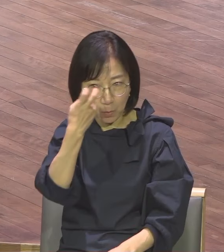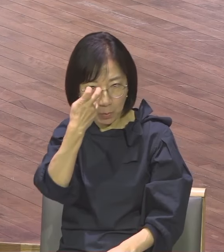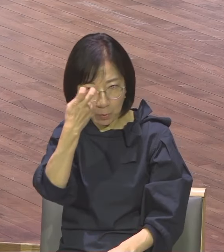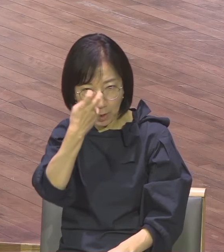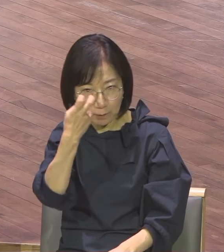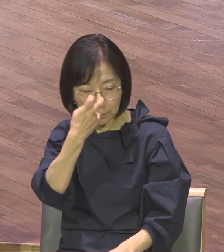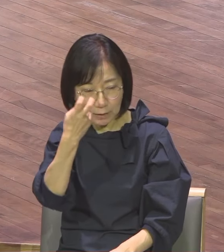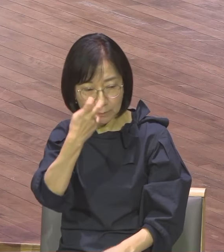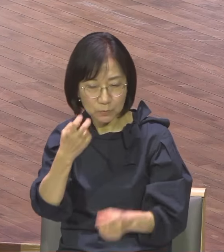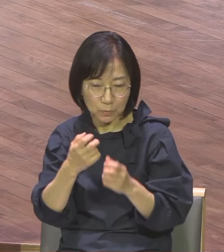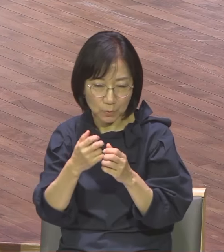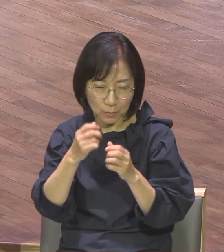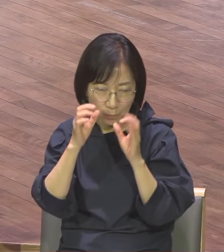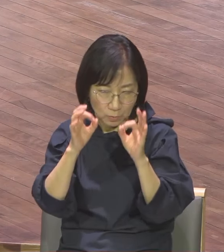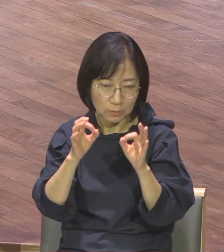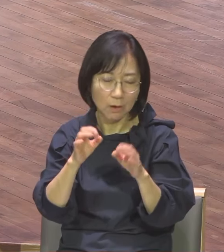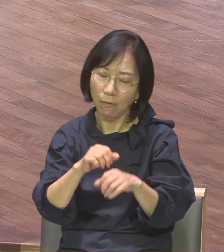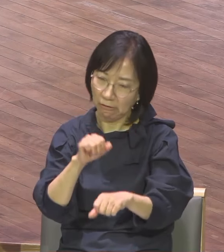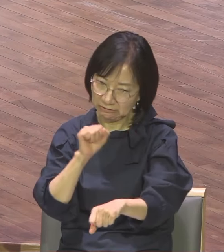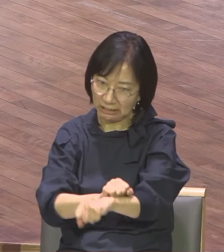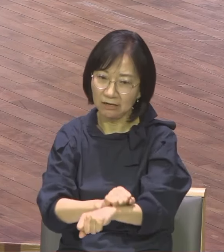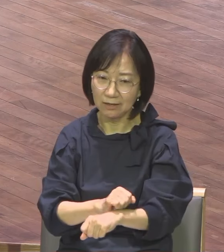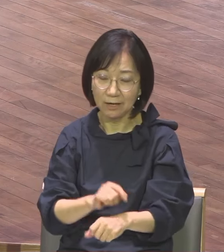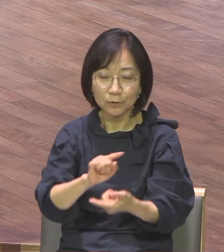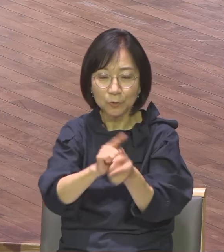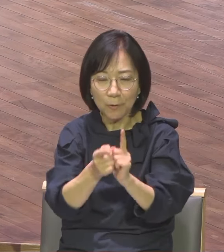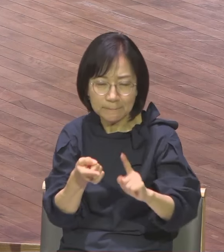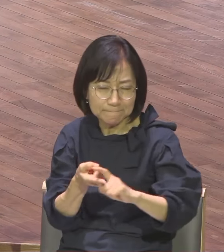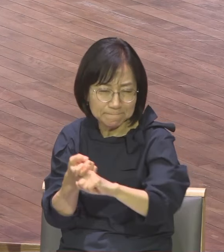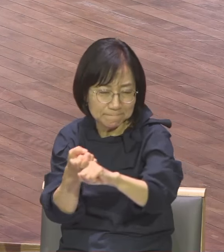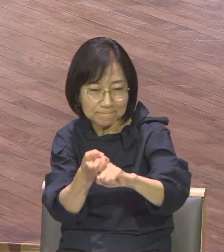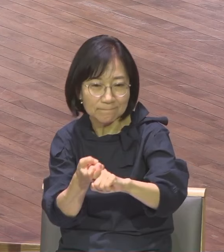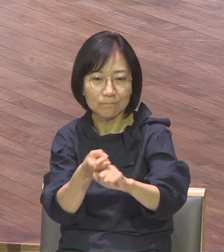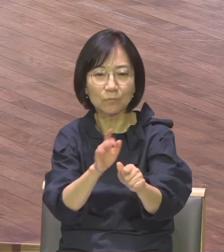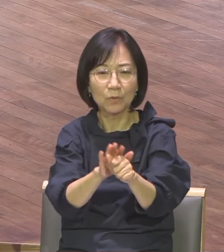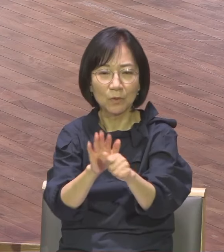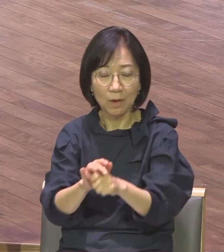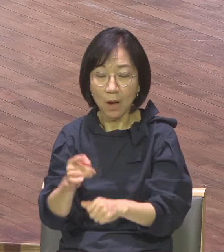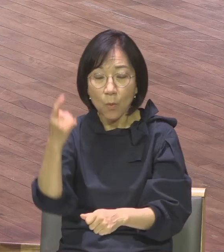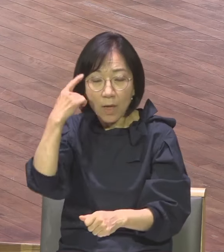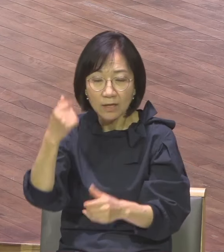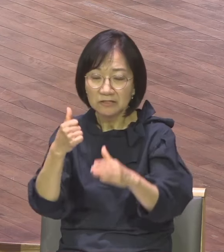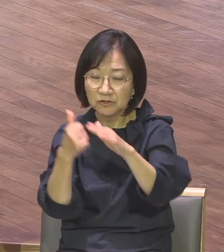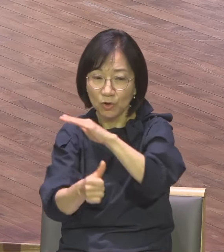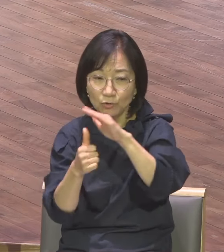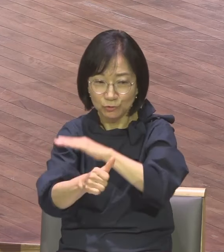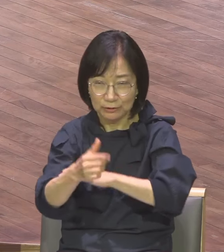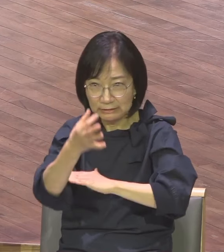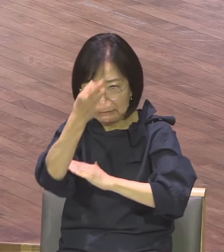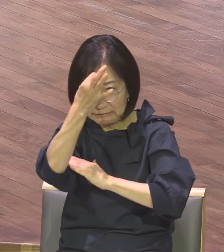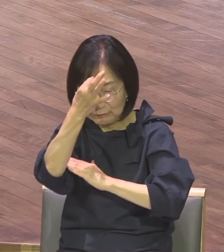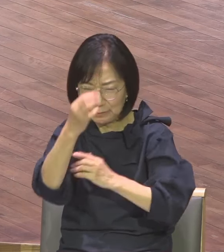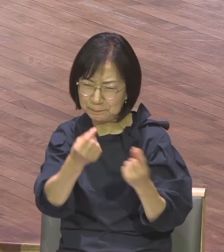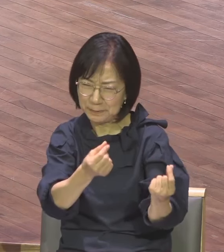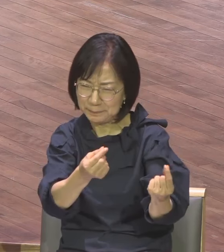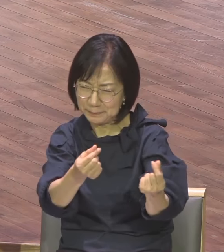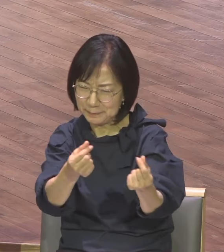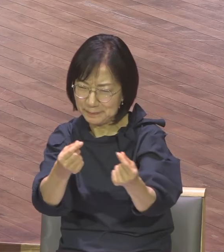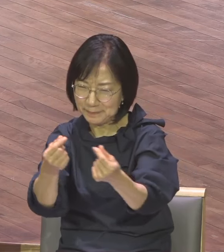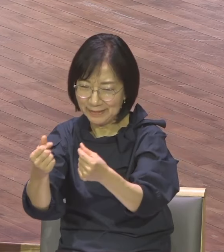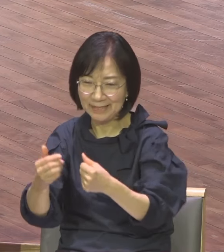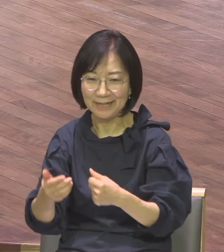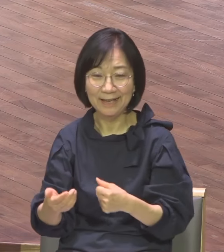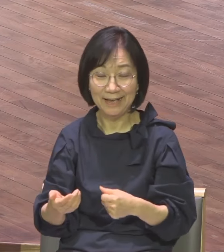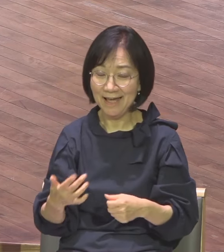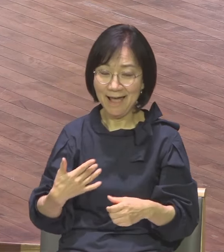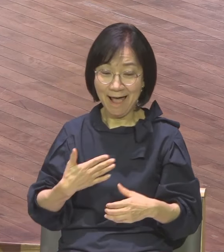거지만 참 원리스러운 원리. 이 감독은 딴 거 없어요. 선수도 실력은 비슷비슷해요. 이거 어떻게 하면 기분